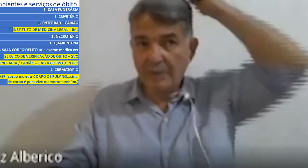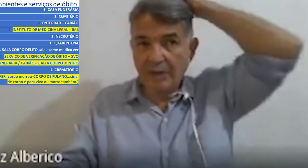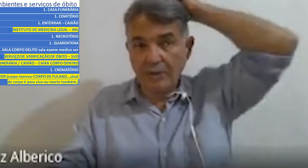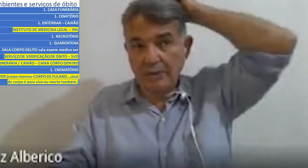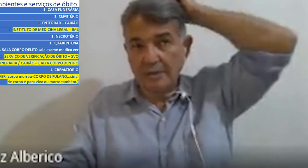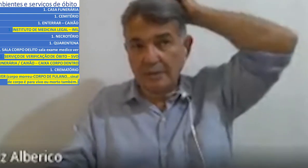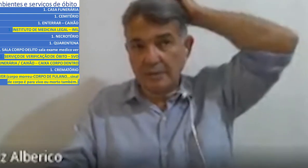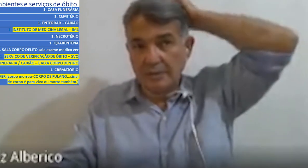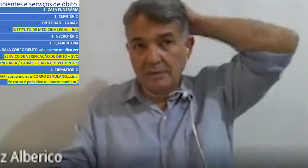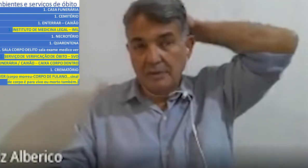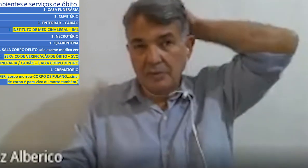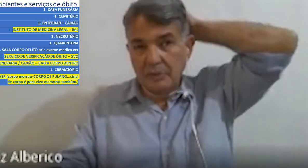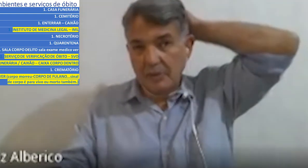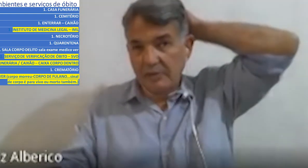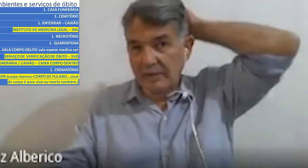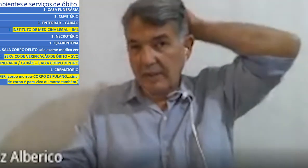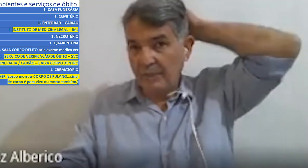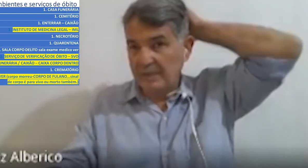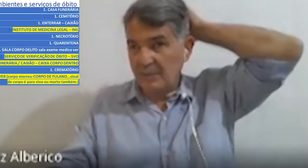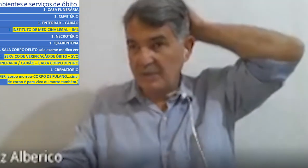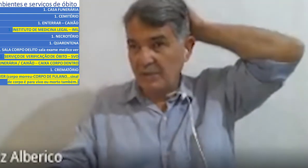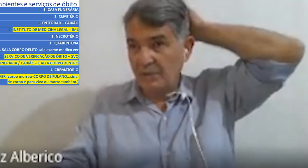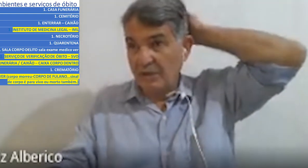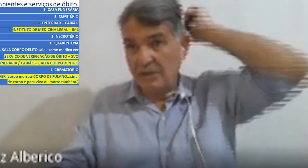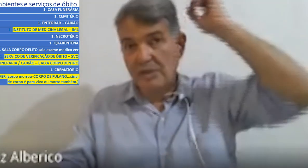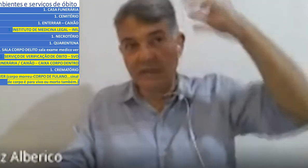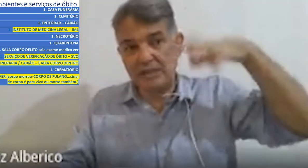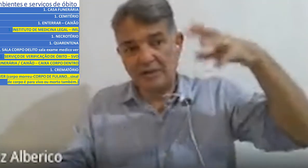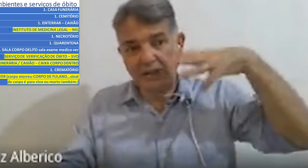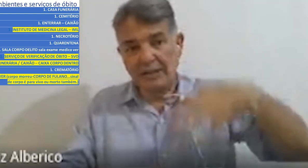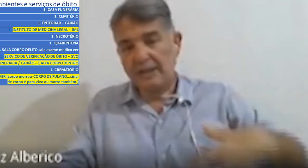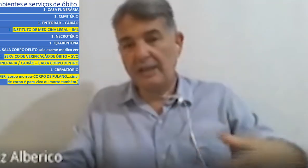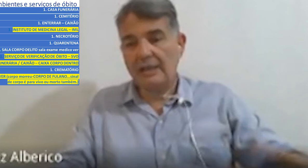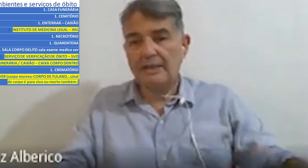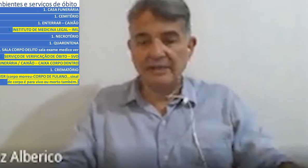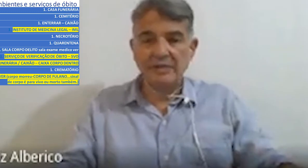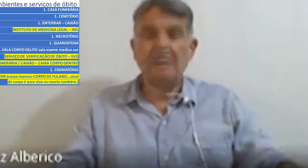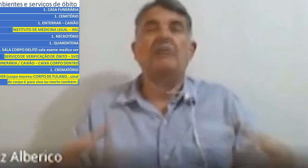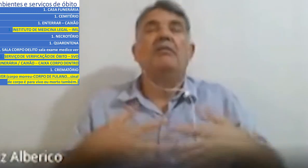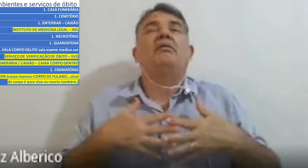melhor, porque vai dar a percepção de que está se falando daquele cadáver.